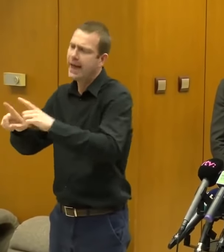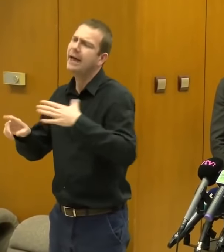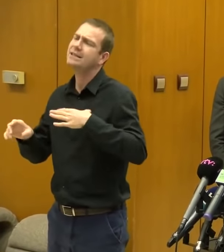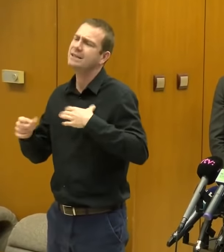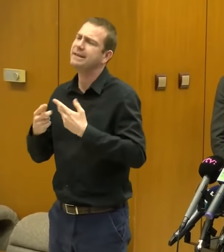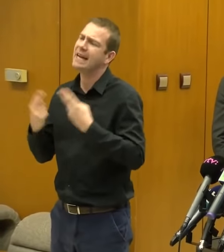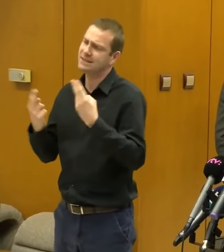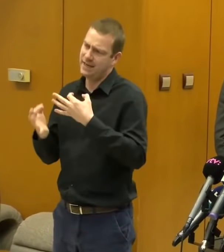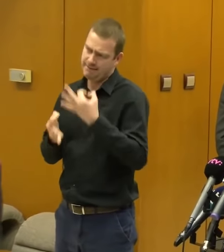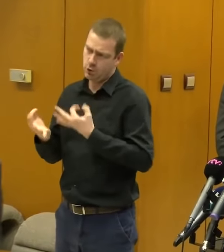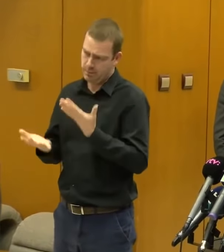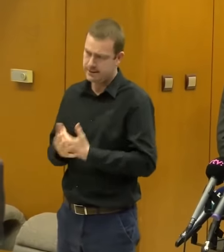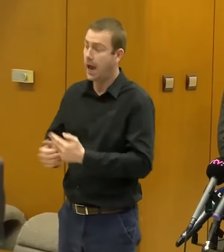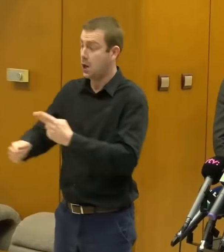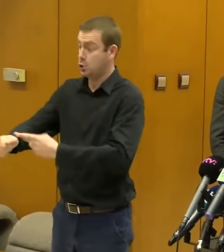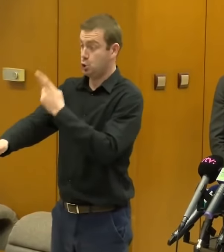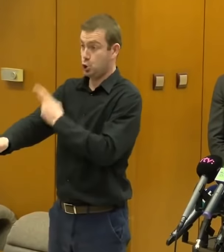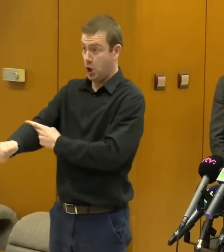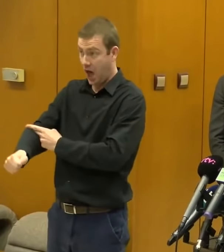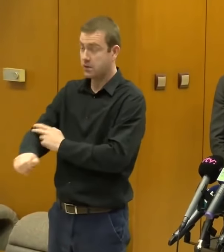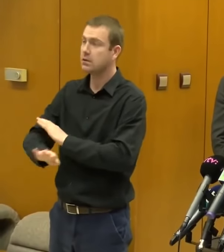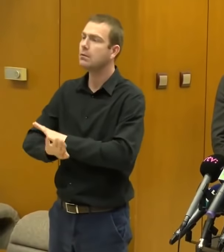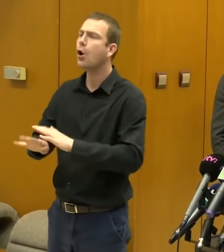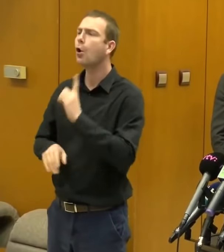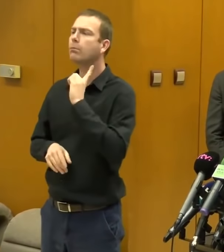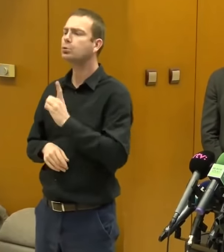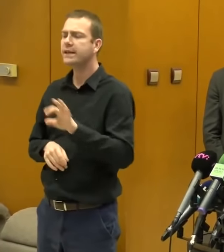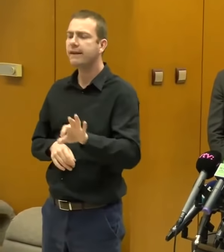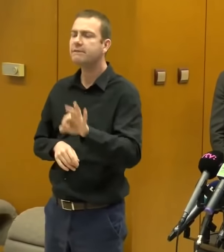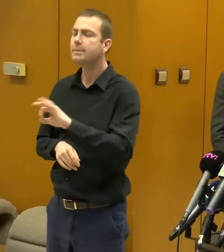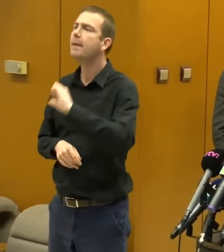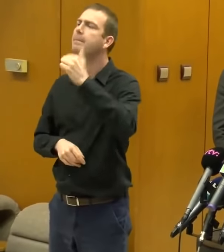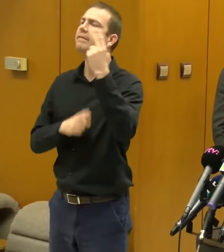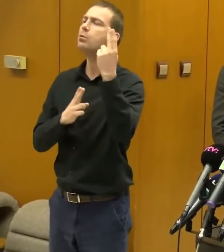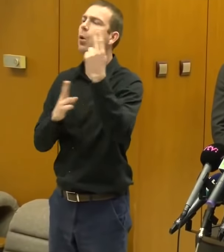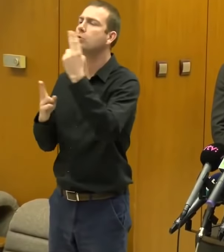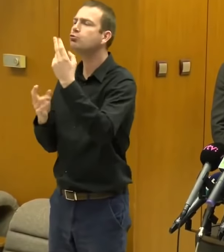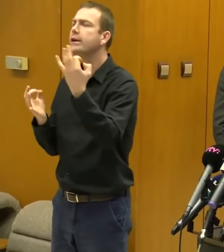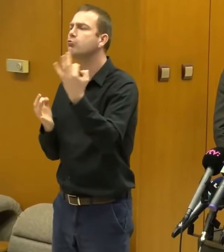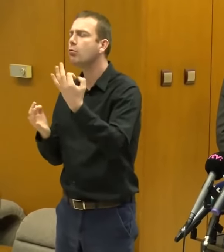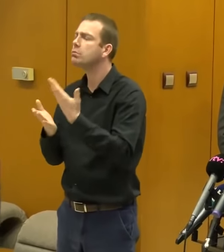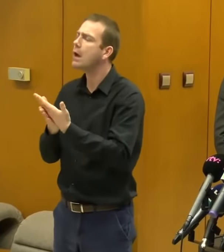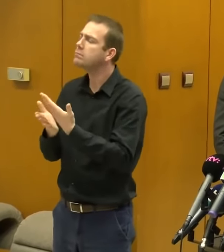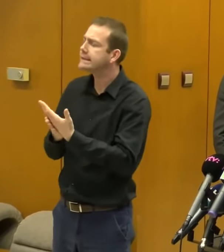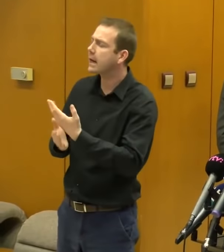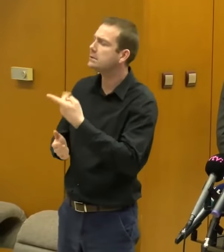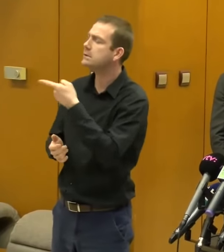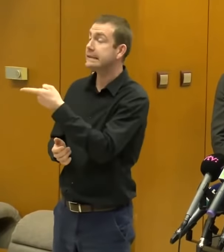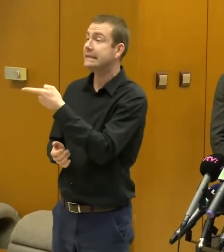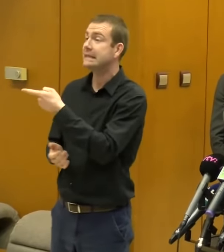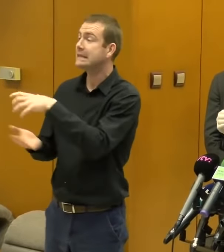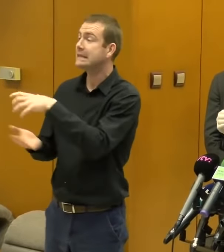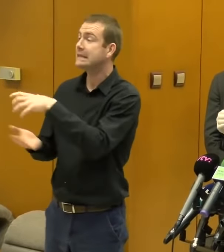jasné, štát musí nejakým spôsobom prioritizovať. Musí vybrať tie najzraniteľnejšie skupiny obyvateľstva, musí povedať,